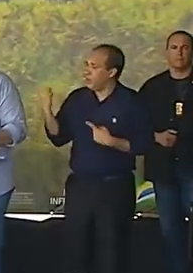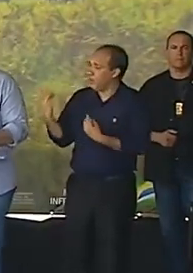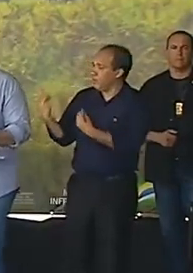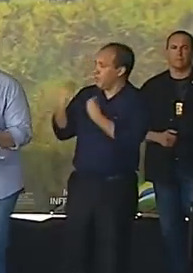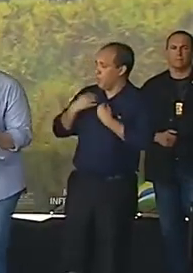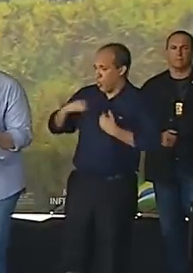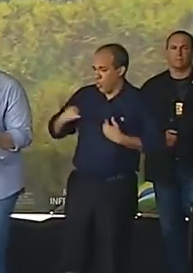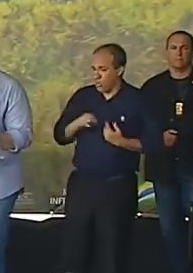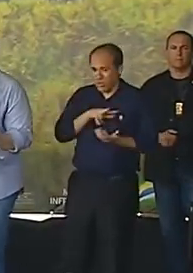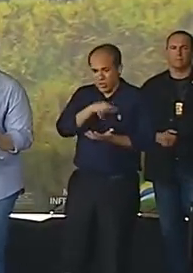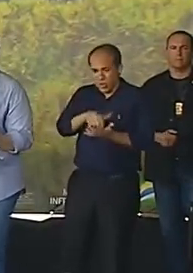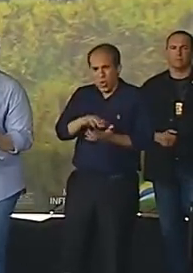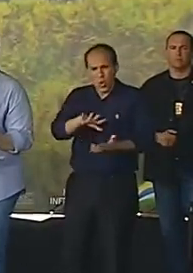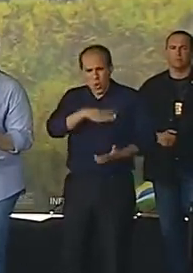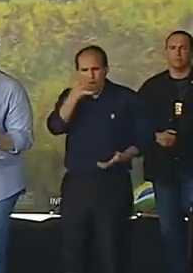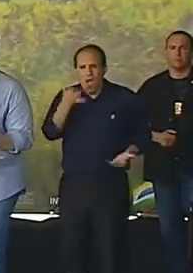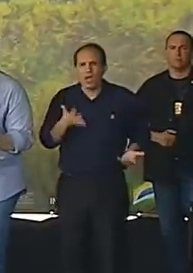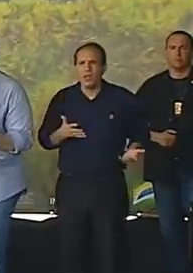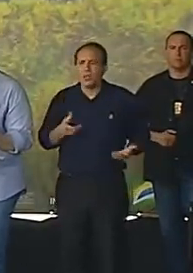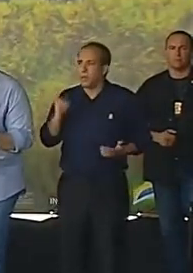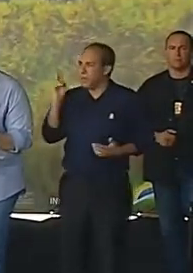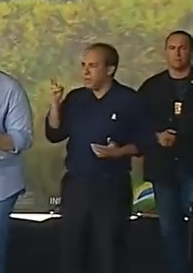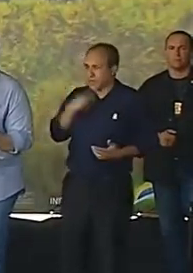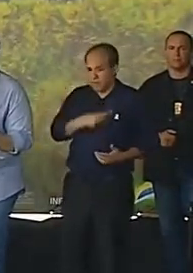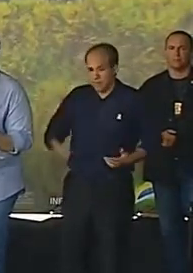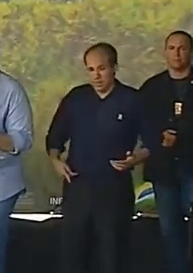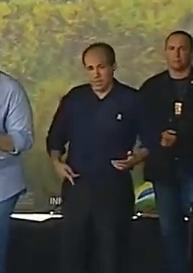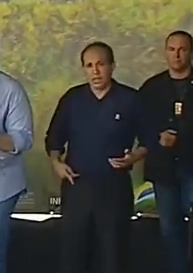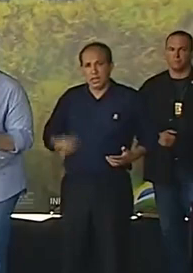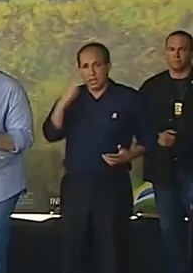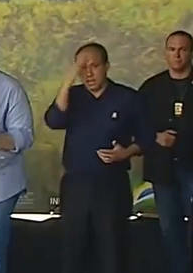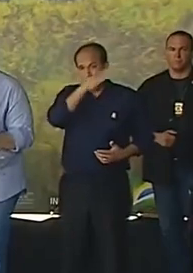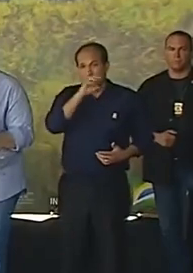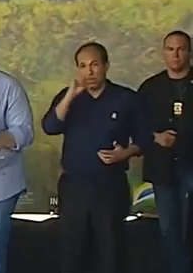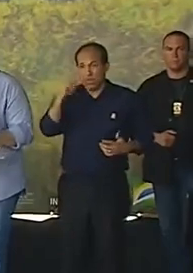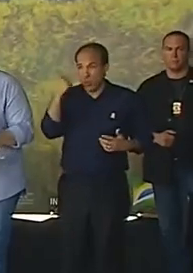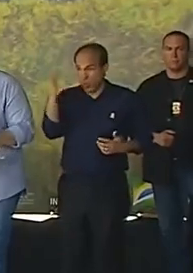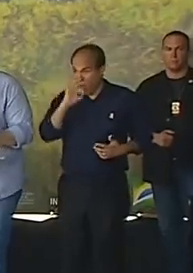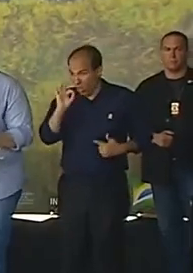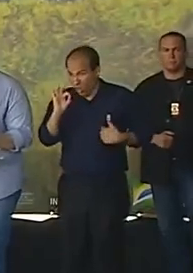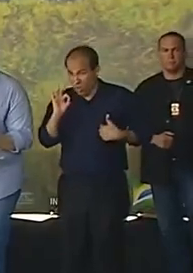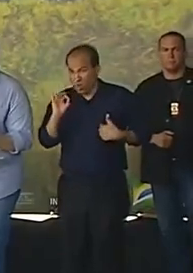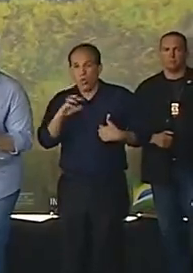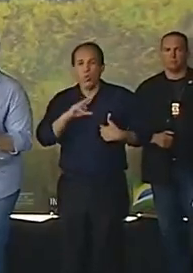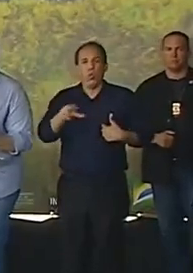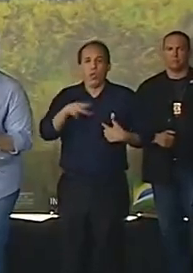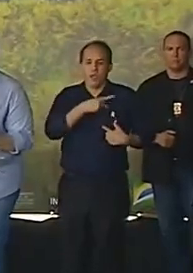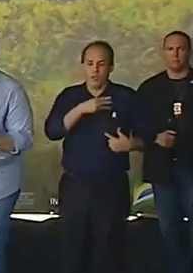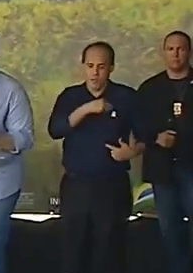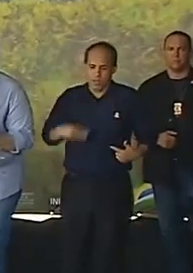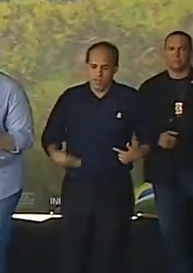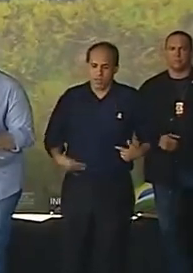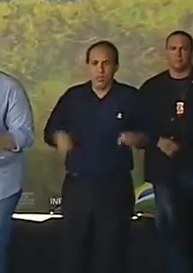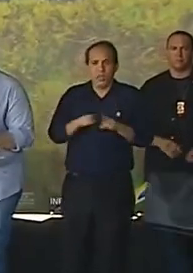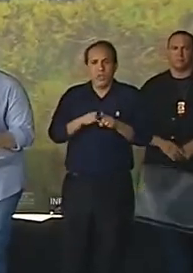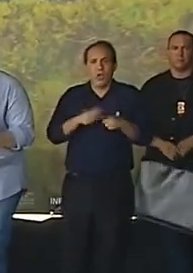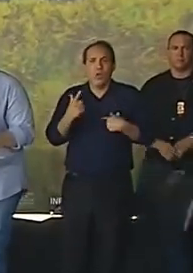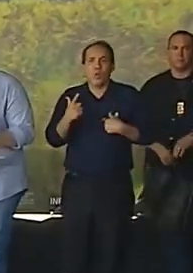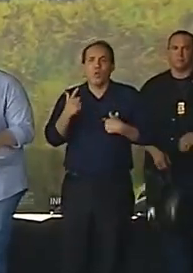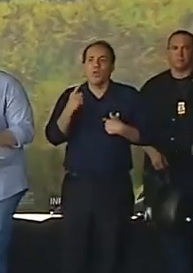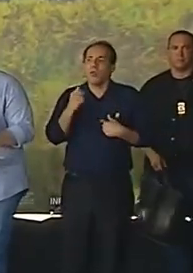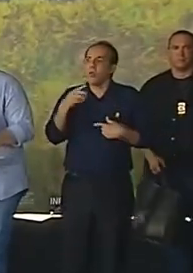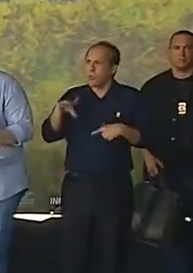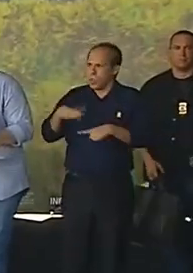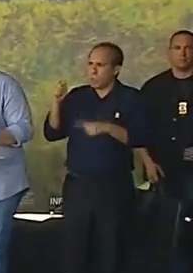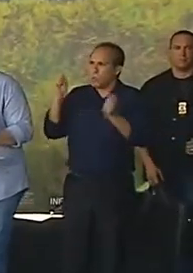aqui com muita coragem, porque se não fosse o senhor, o presidente da República, não seria eu o ministro. E outros ministros do meu perfil não seriam ministros. O senhor